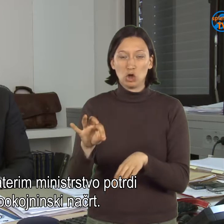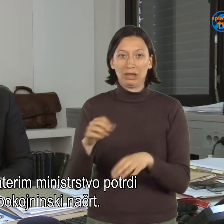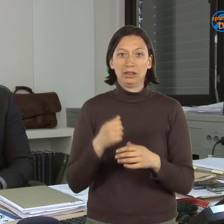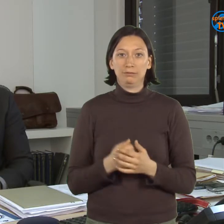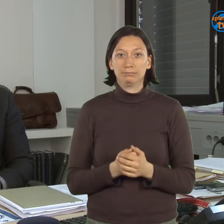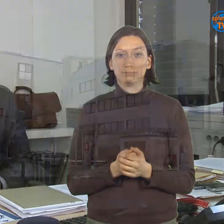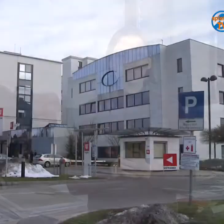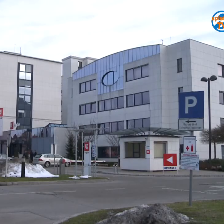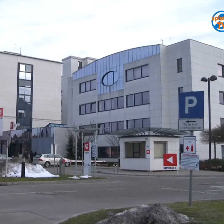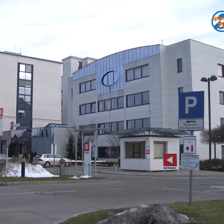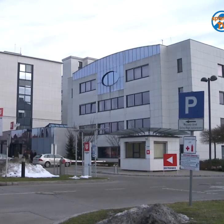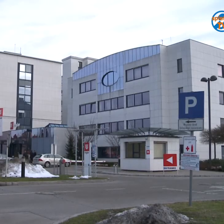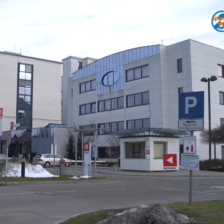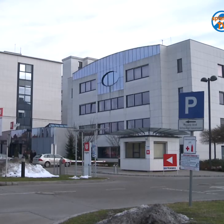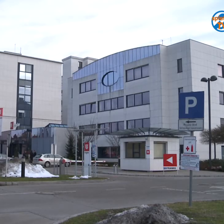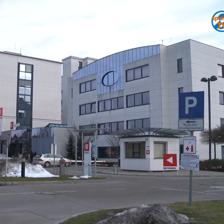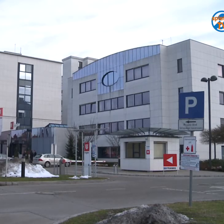načrt.